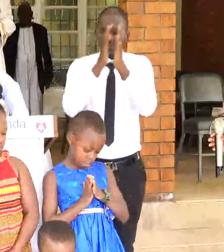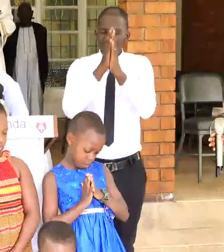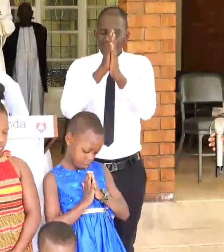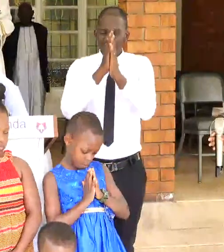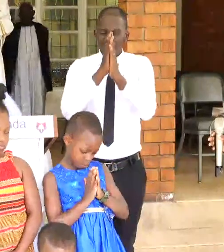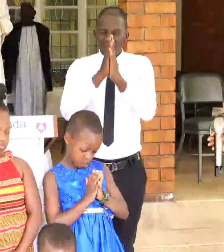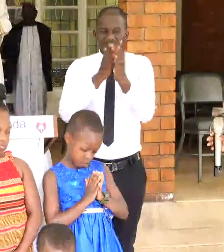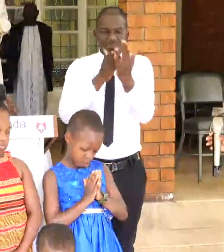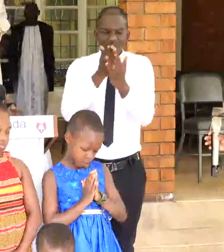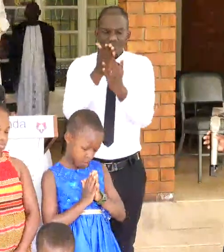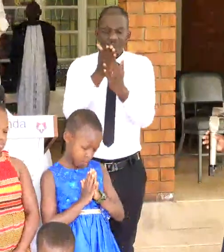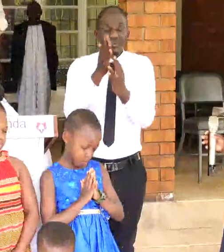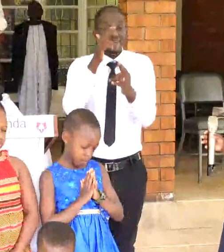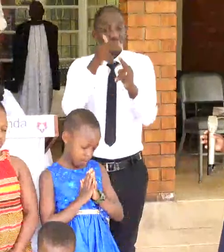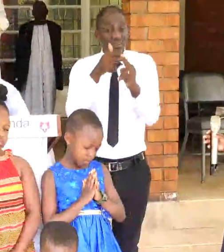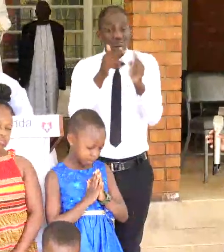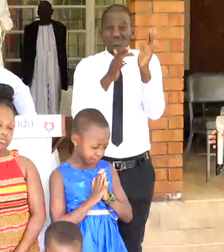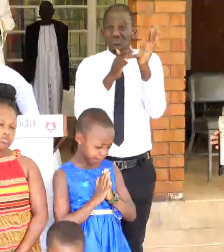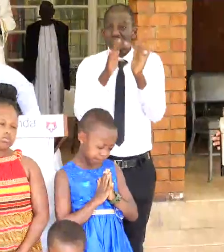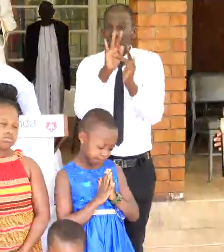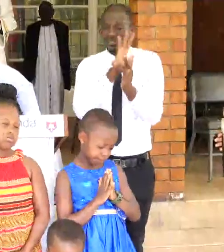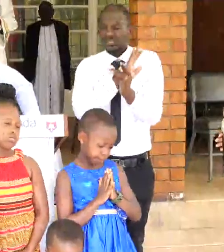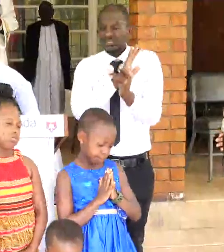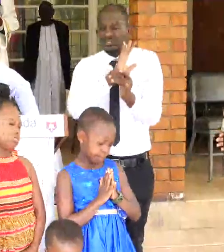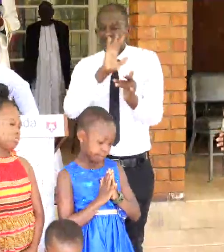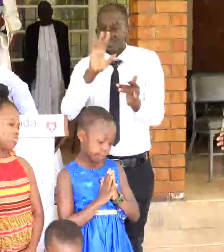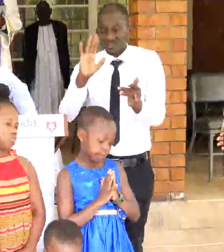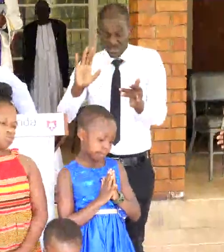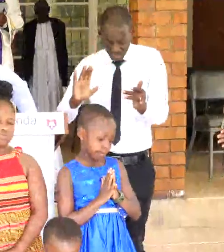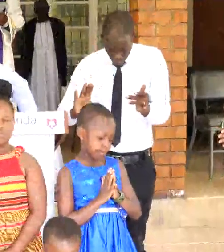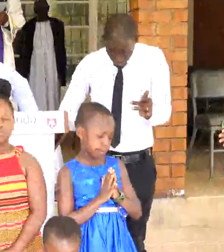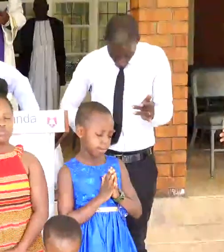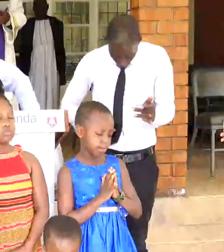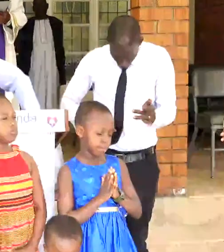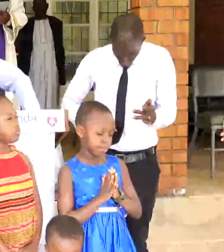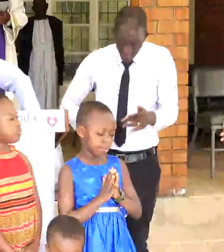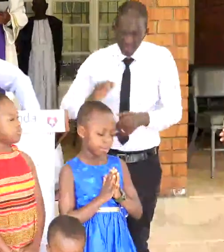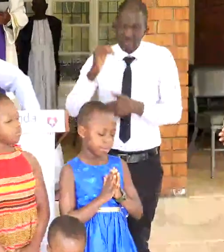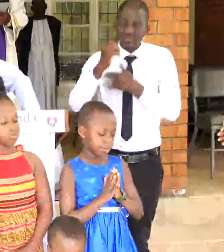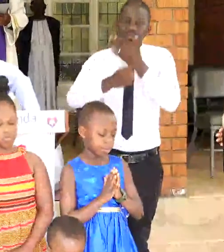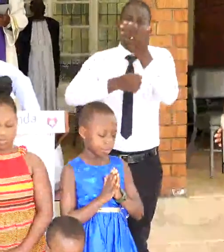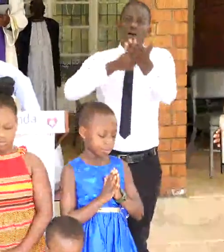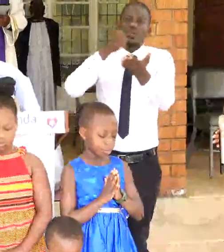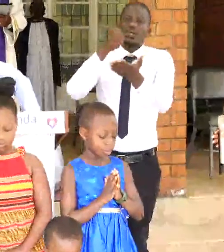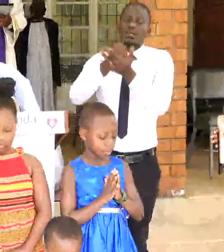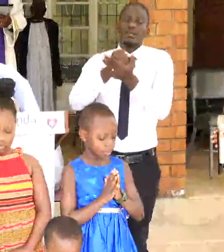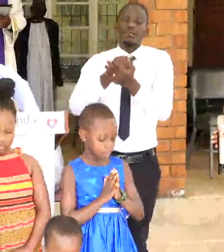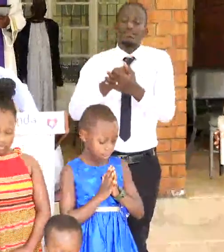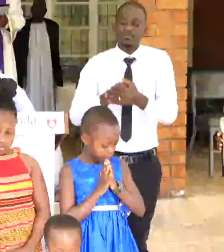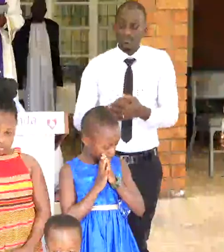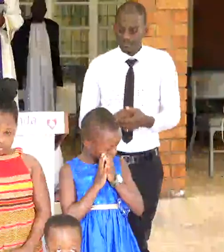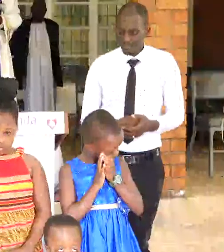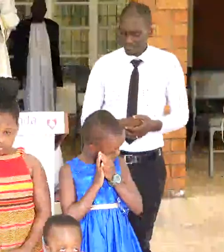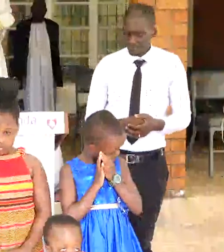nga tuyitamu eryo linnya ery'amaanyi erisinga amannya gonna, Yesu Kristo Mukama waffe.